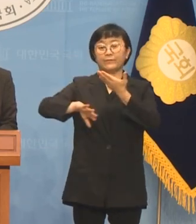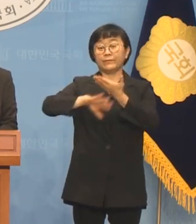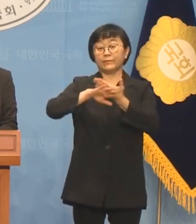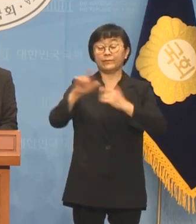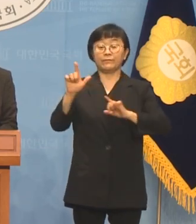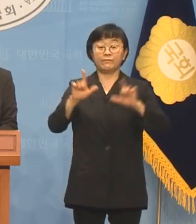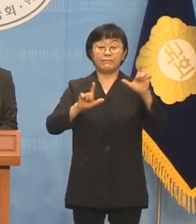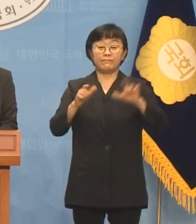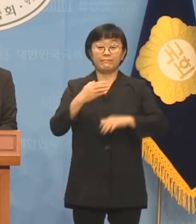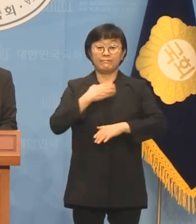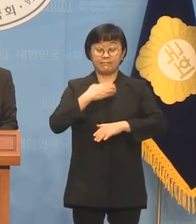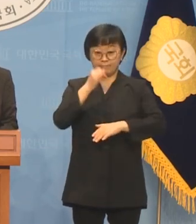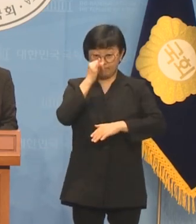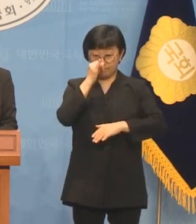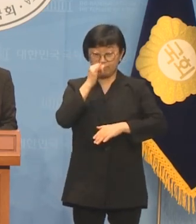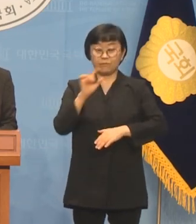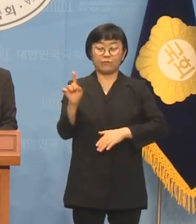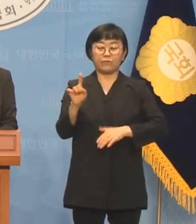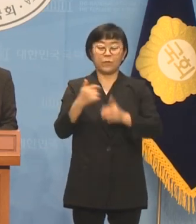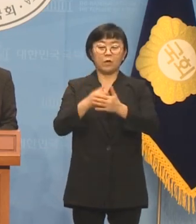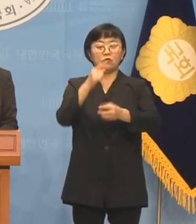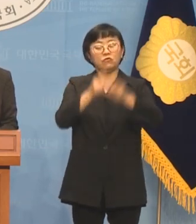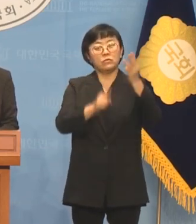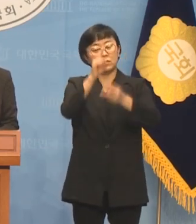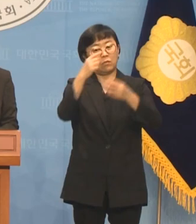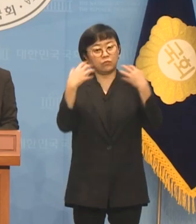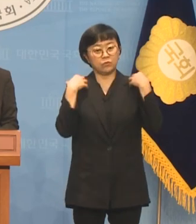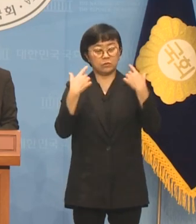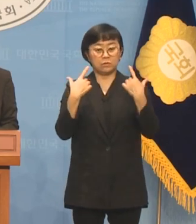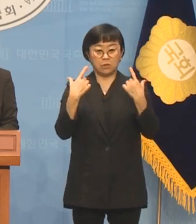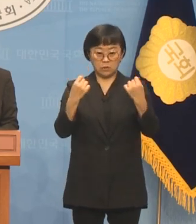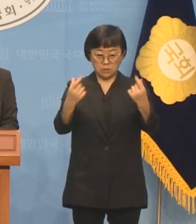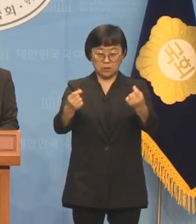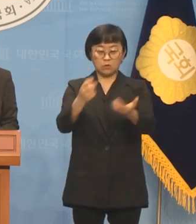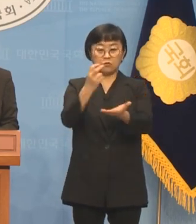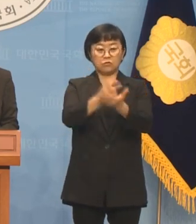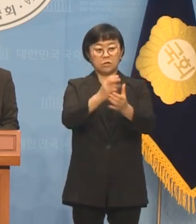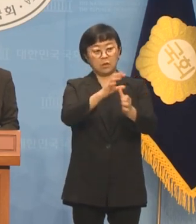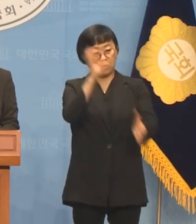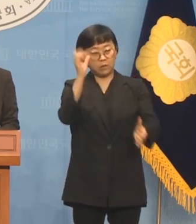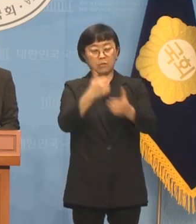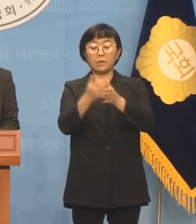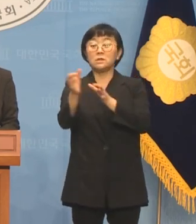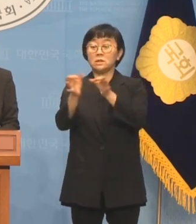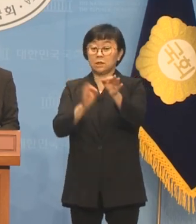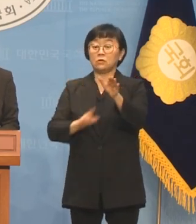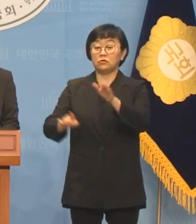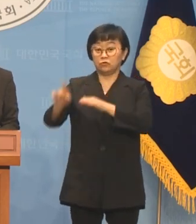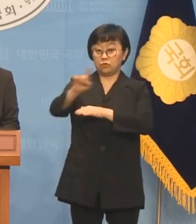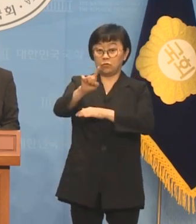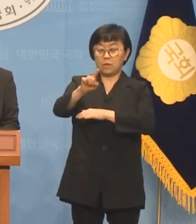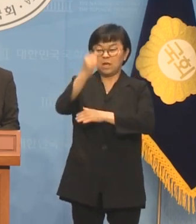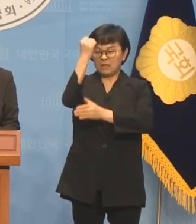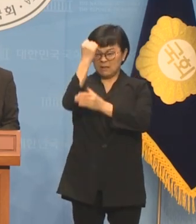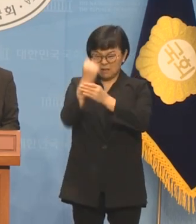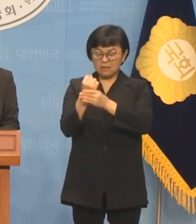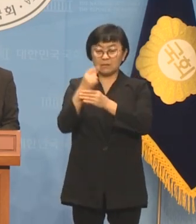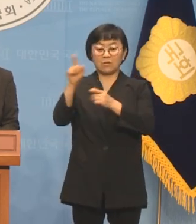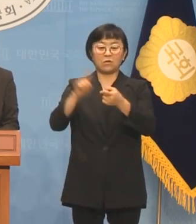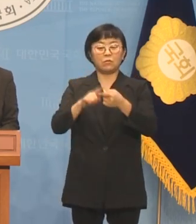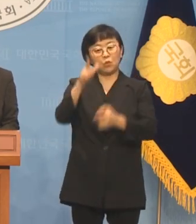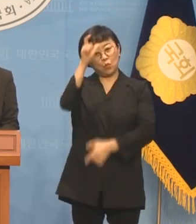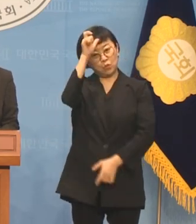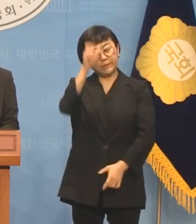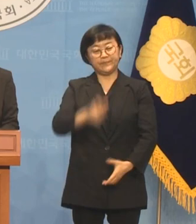양상의 위기가 오는데 윤석열 정부는 여전히 규제 완화와 시장 주도라는 낡은 방법론만